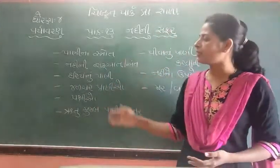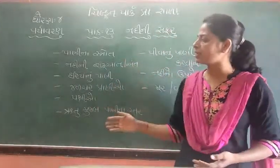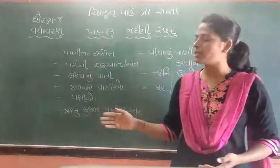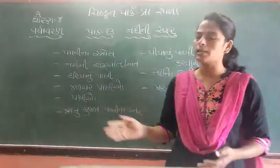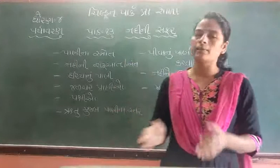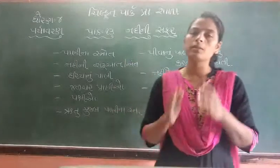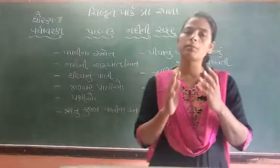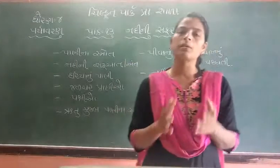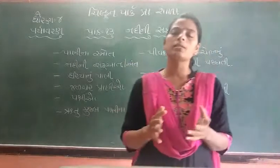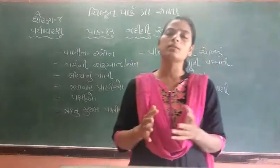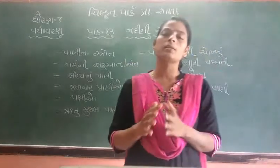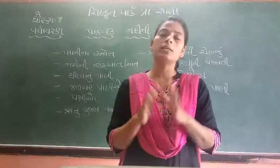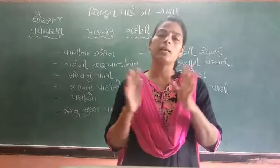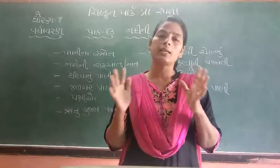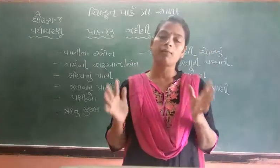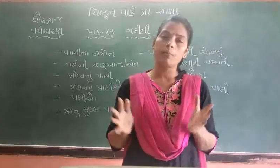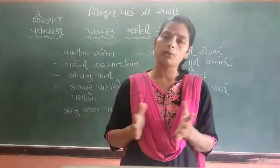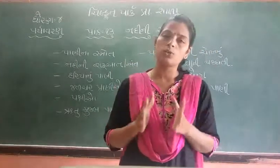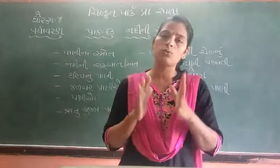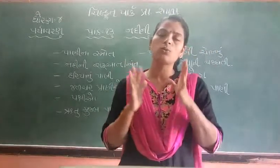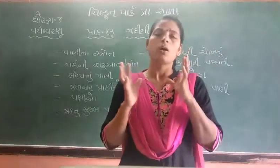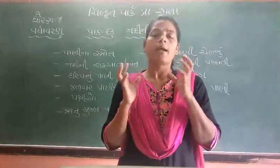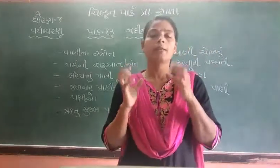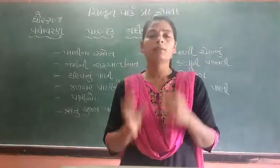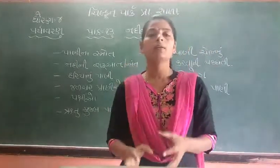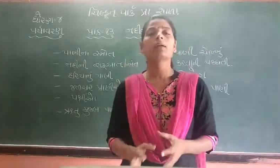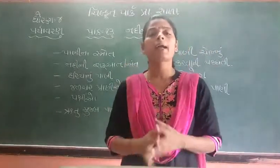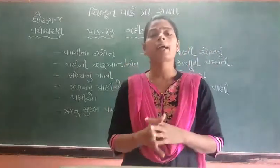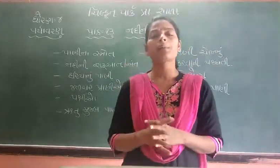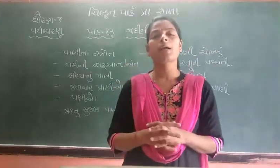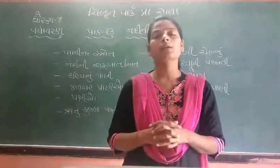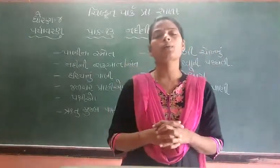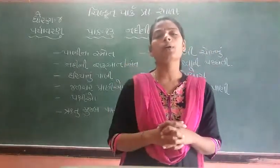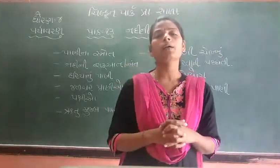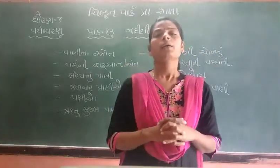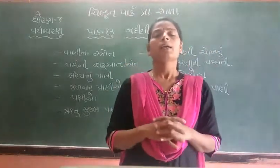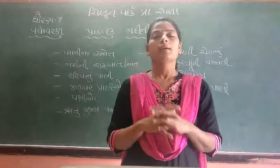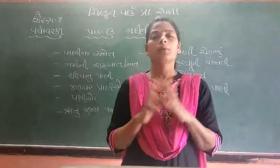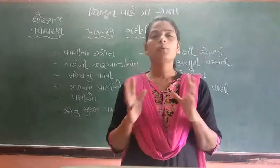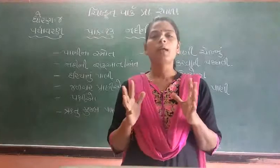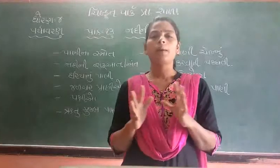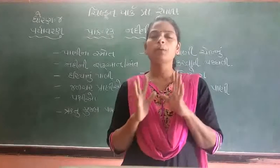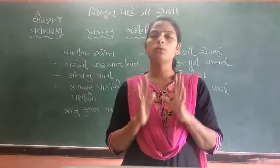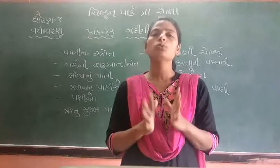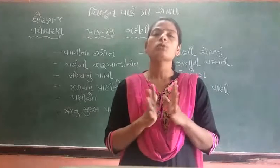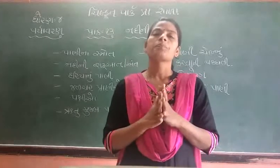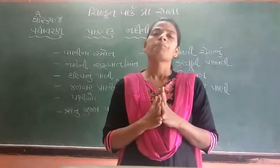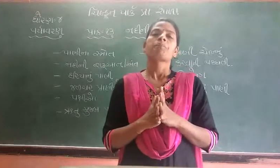છે, કેવી રીતે મળે છે, નદી કિનારે કેવા પક્ષીઓ, એની અંદર કયા કયા પ્રાણીઓ હોય, બરોબર, આ બધું જ